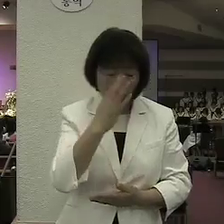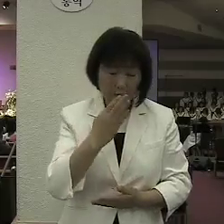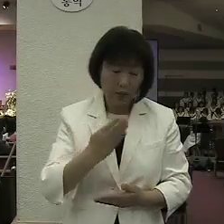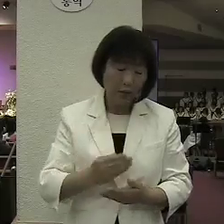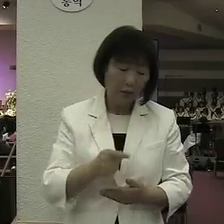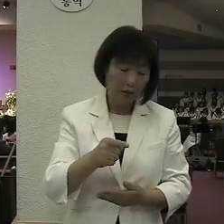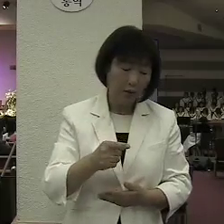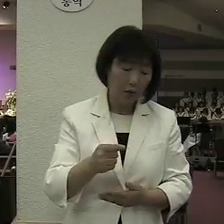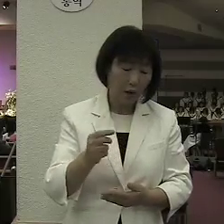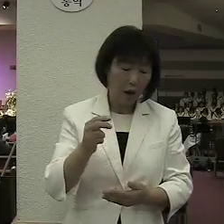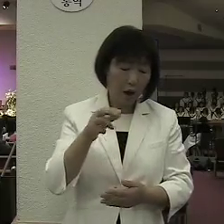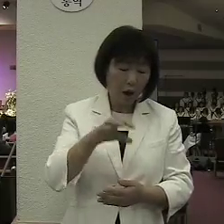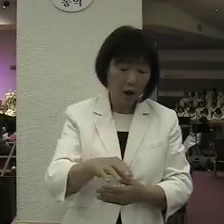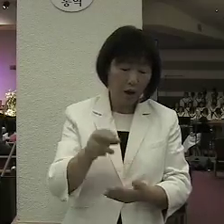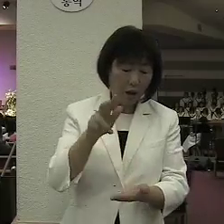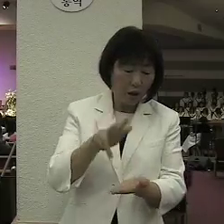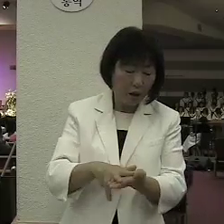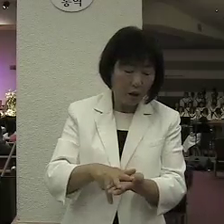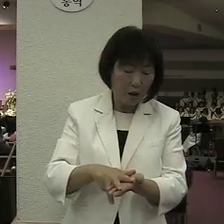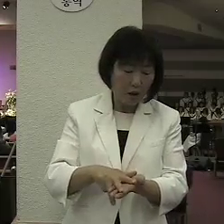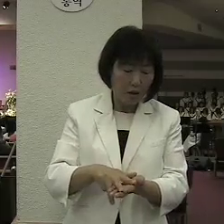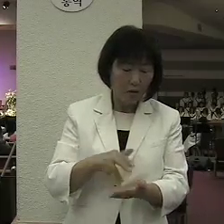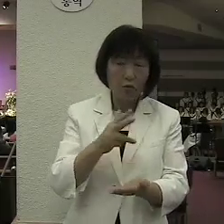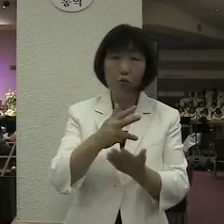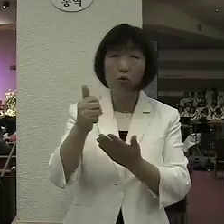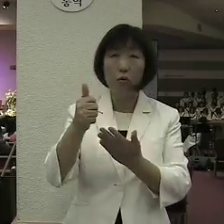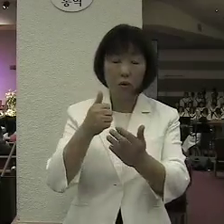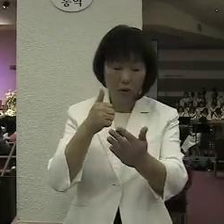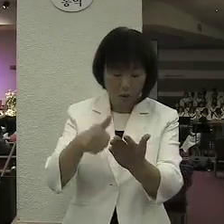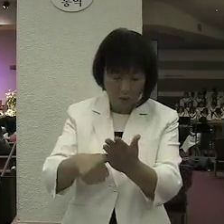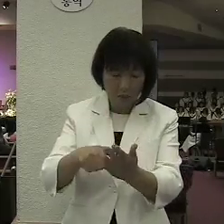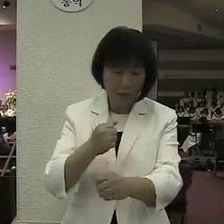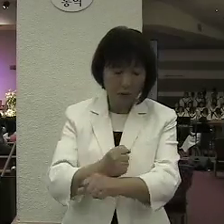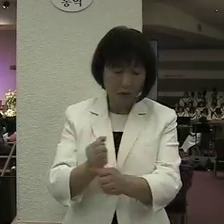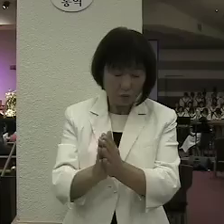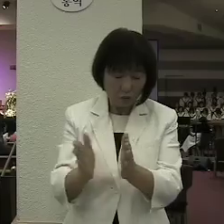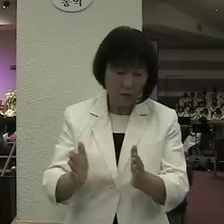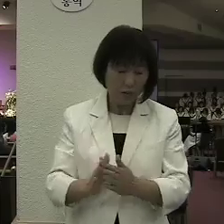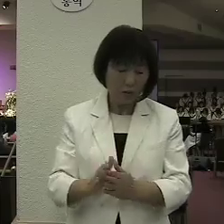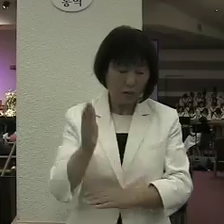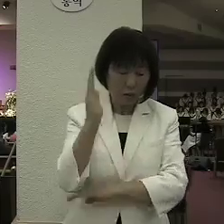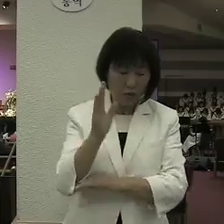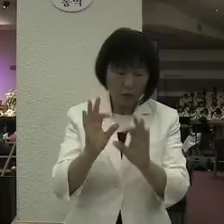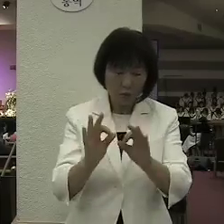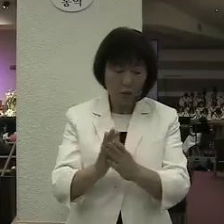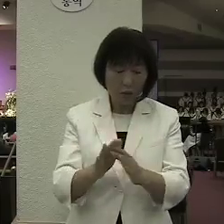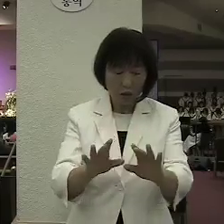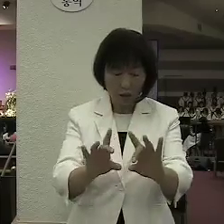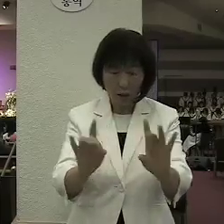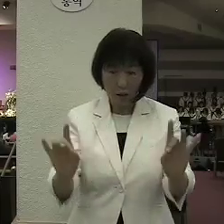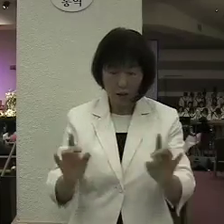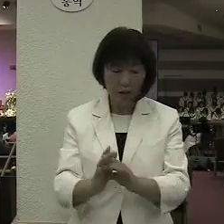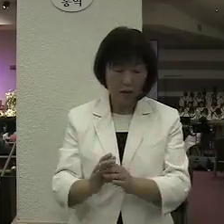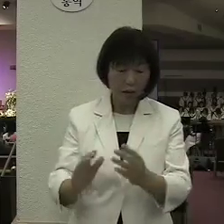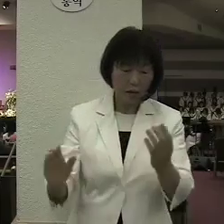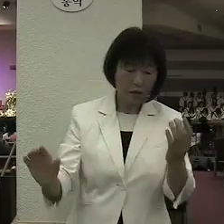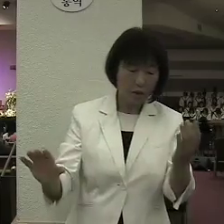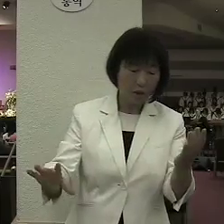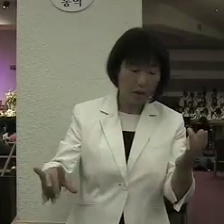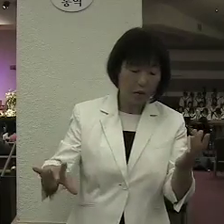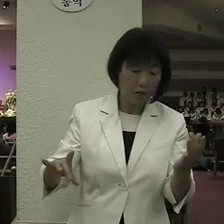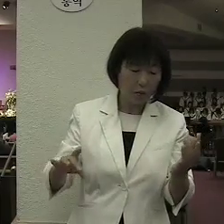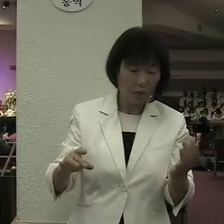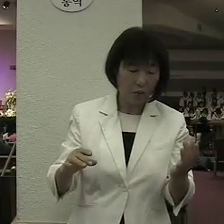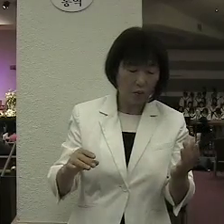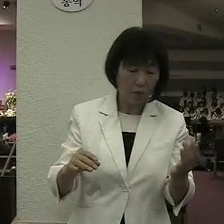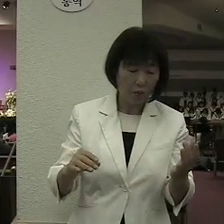창조물, 그리고 24장로들 12지파와 12사도들로 하여금 24 모든